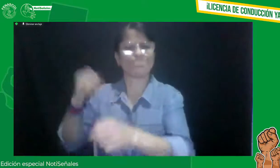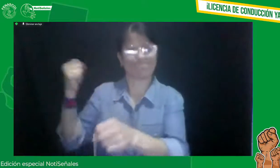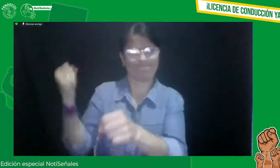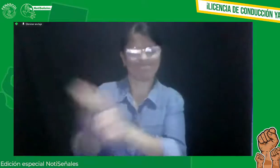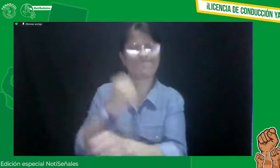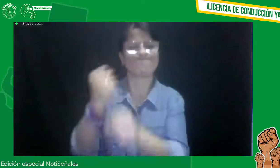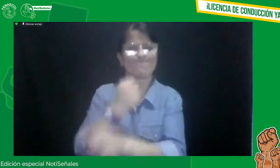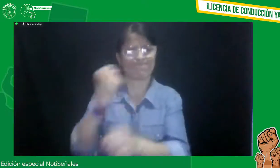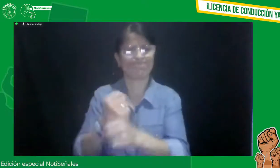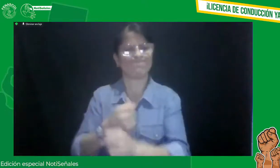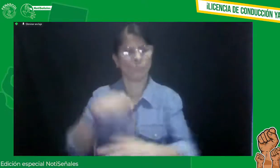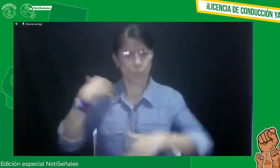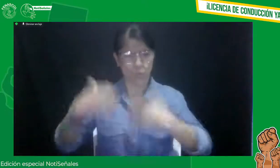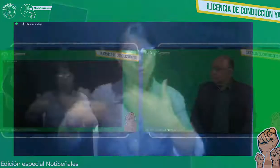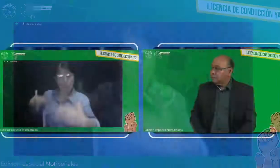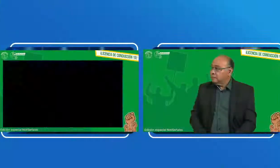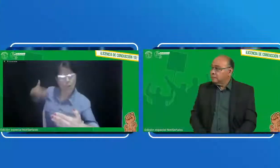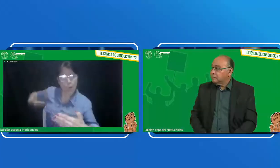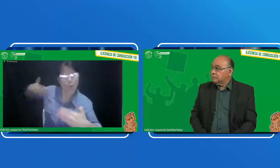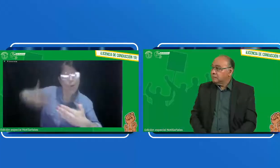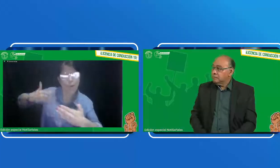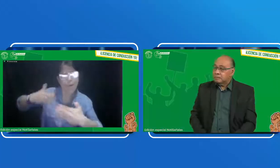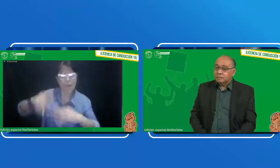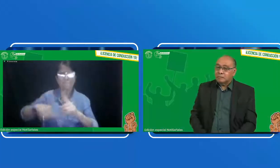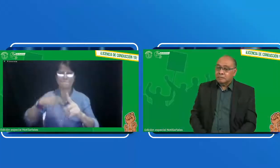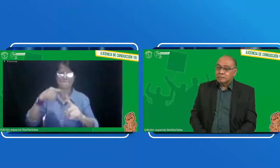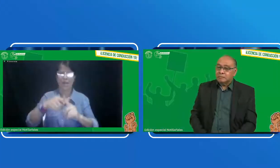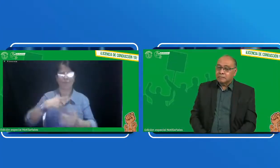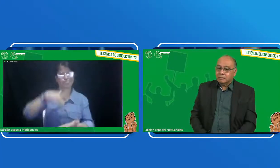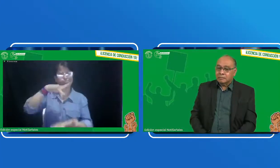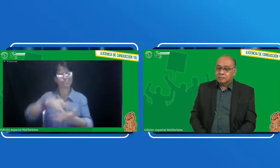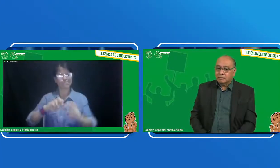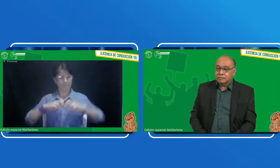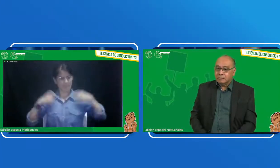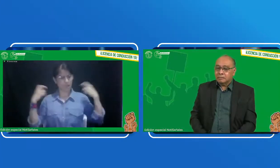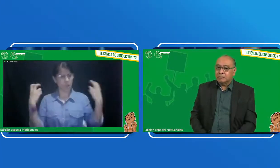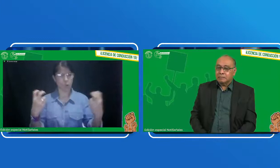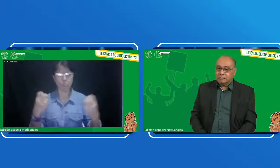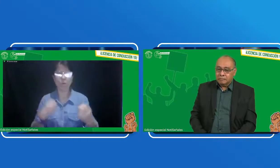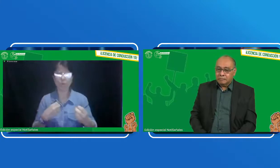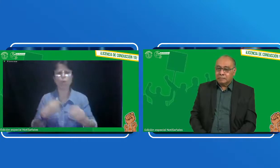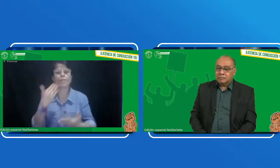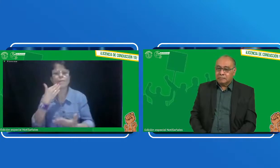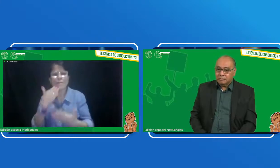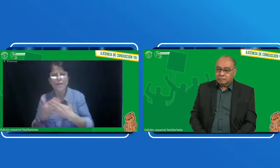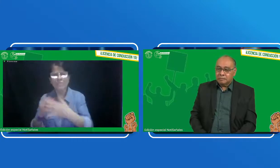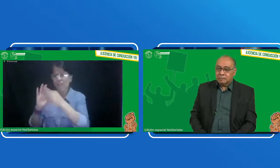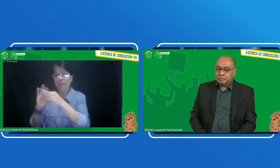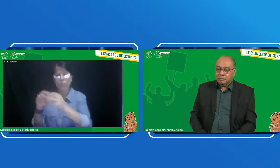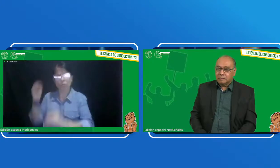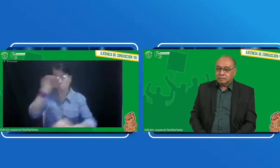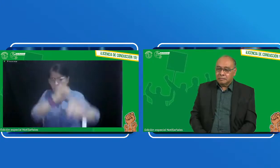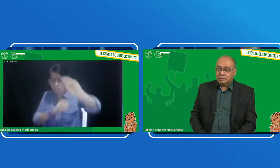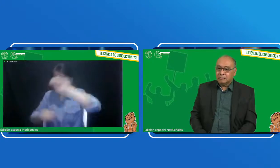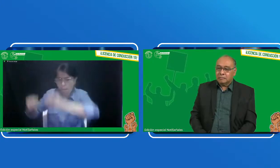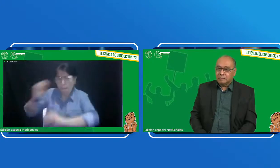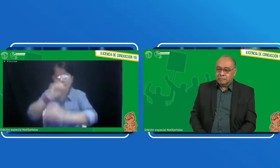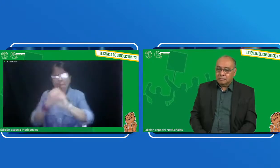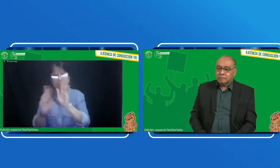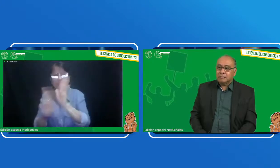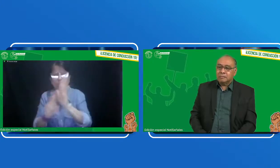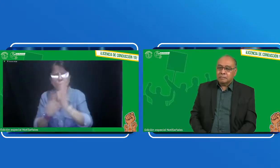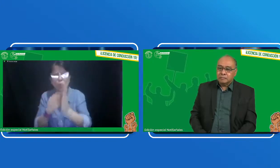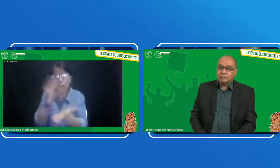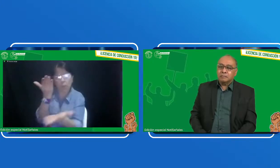vi palabras por parte de ella, pero yo quiero decirlo, gracias a FENASCOL por todo este trabajo que ha tenido durante todo este tiempo y gracias